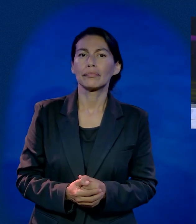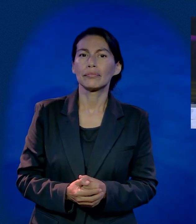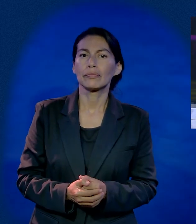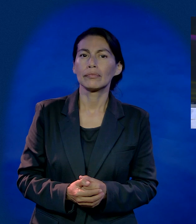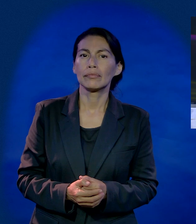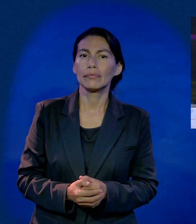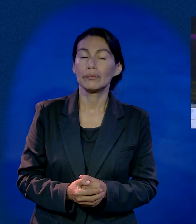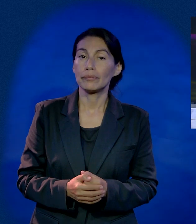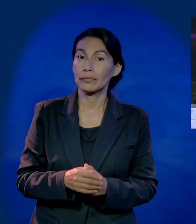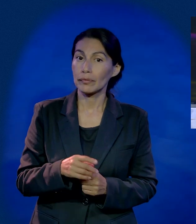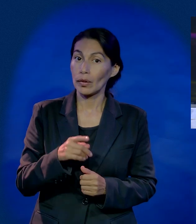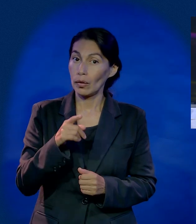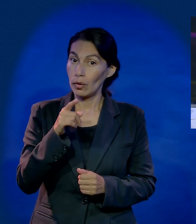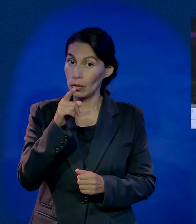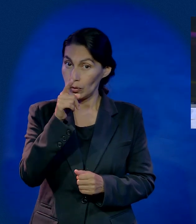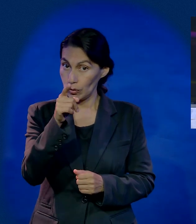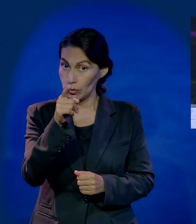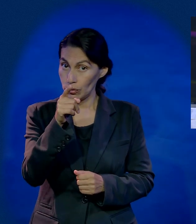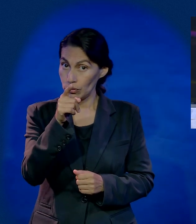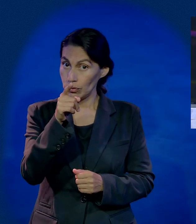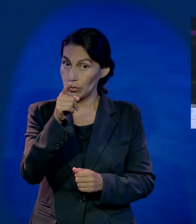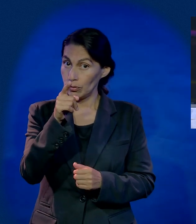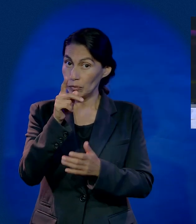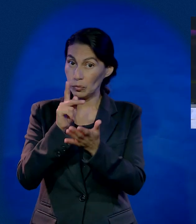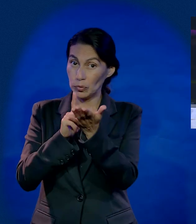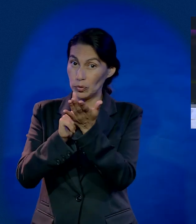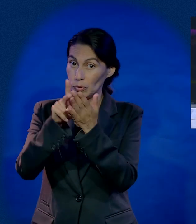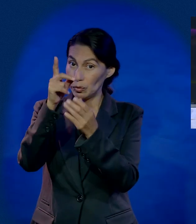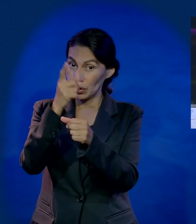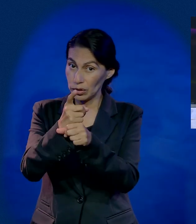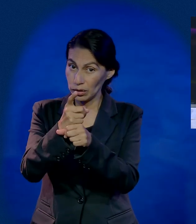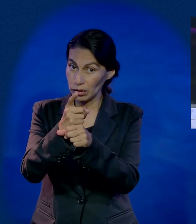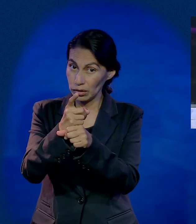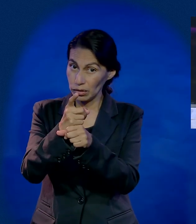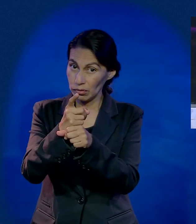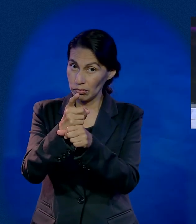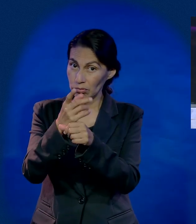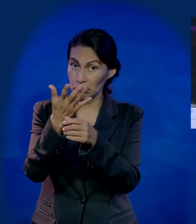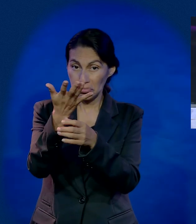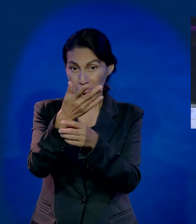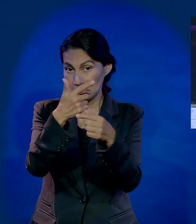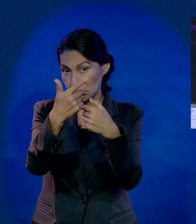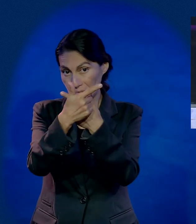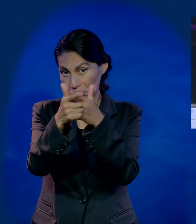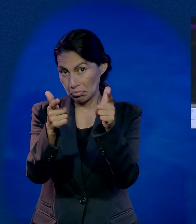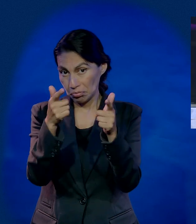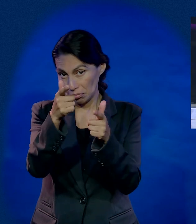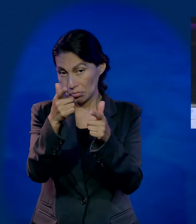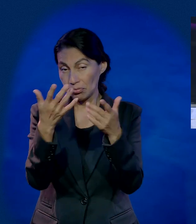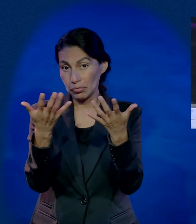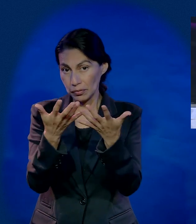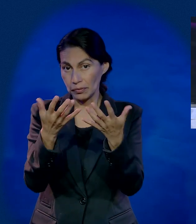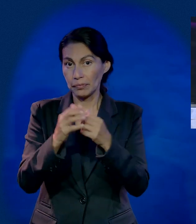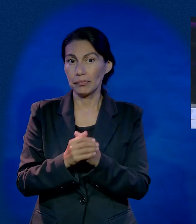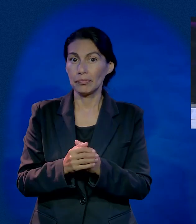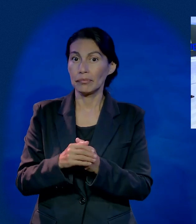te respeta muchísimo. Al grado de no intervenir en tu